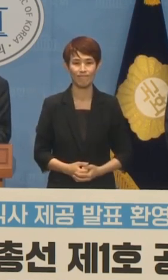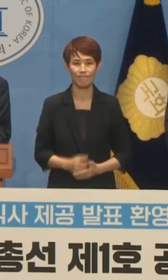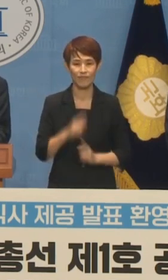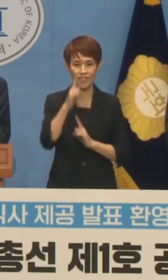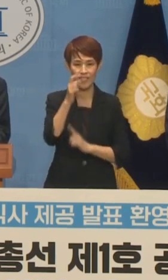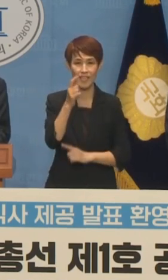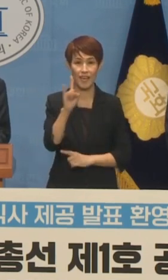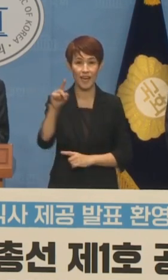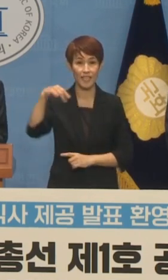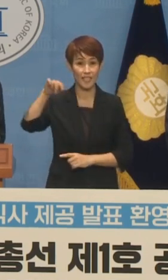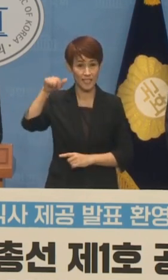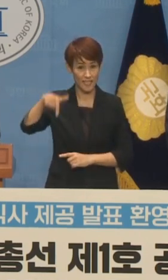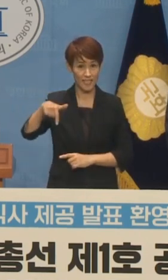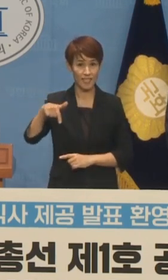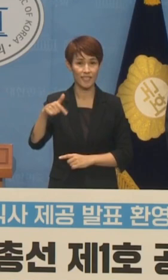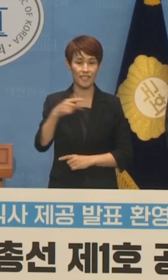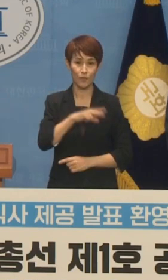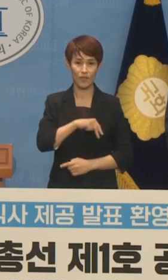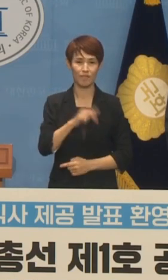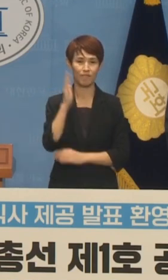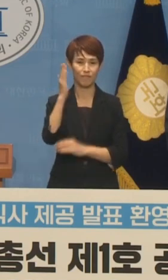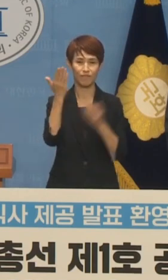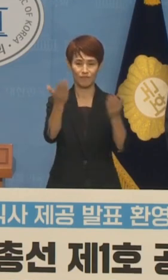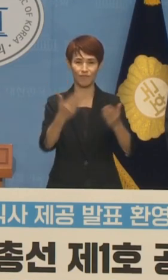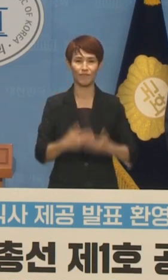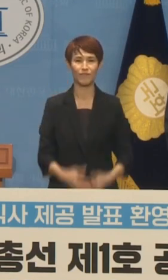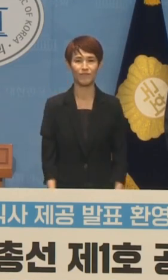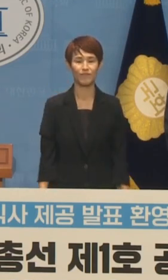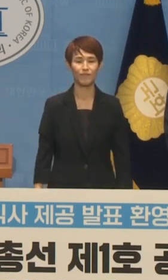의원님께서 낭독하시겠습니다.